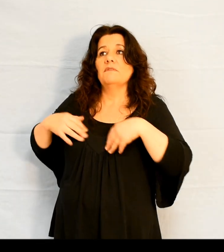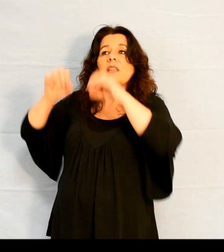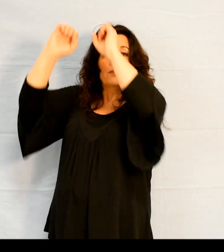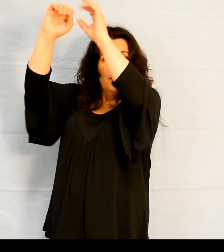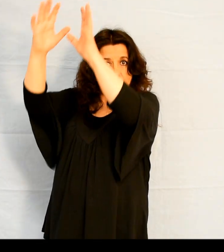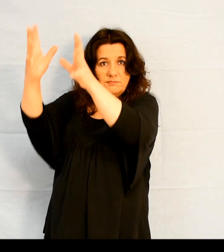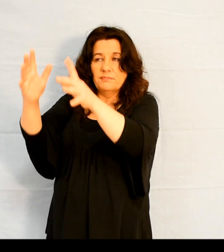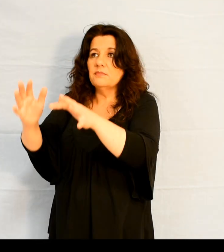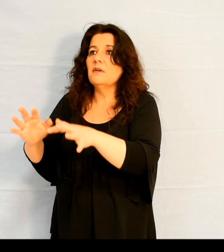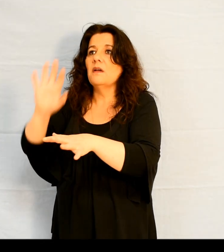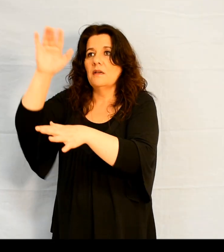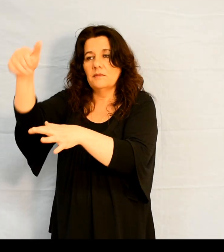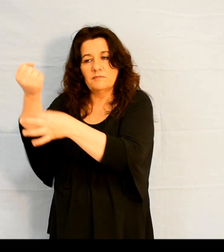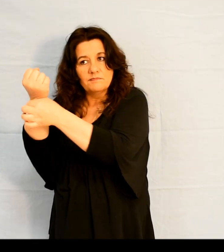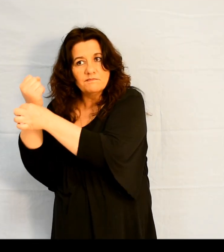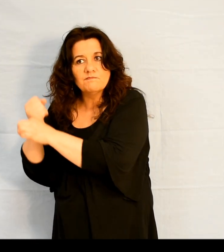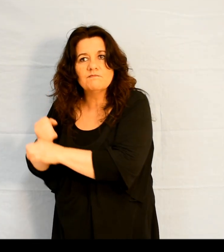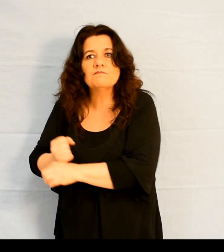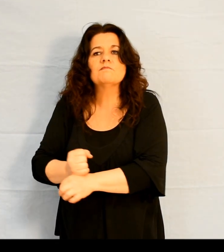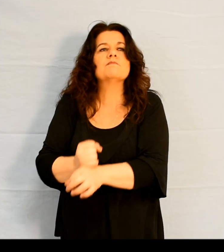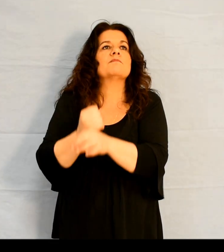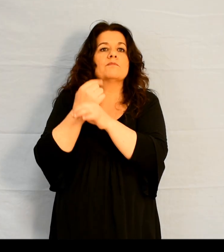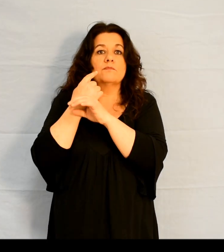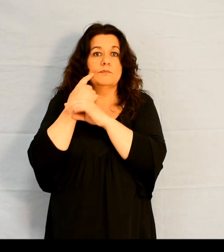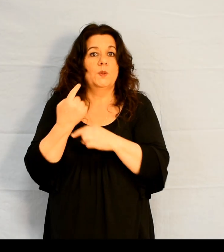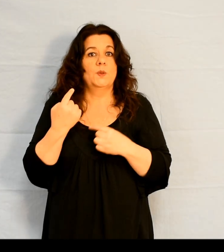et l'emmenèrent pour le crucifier.